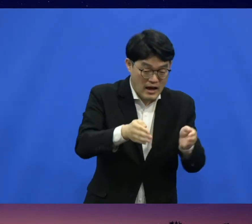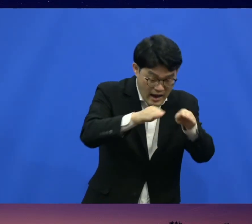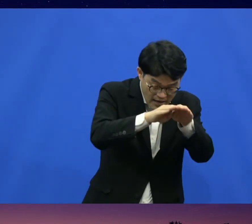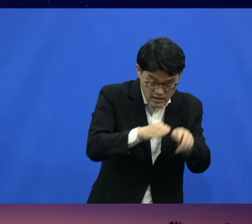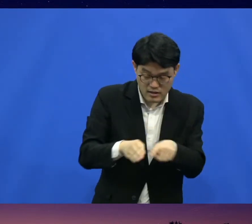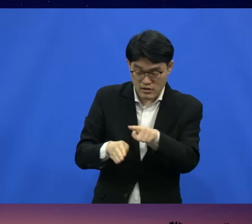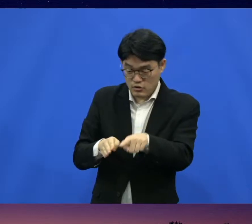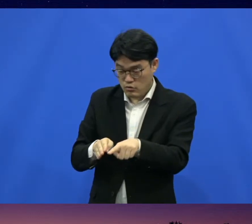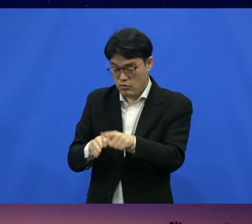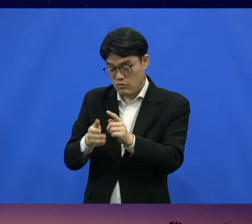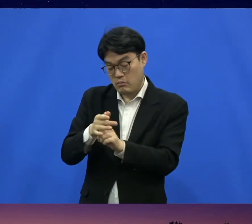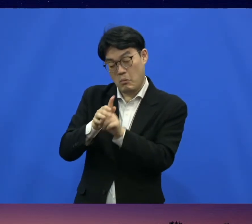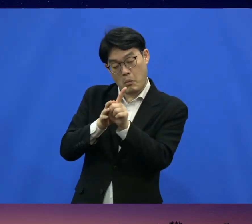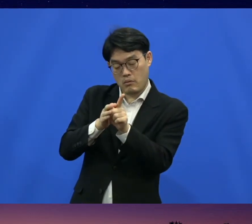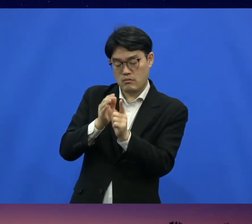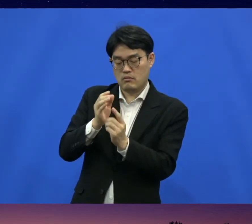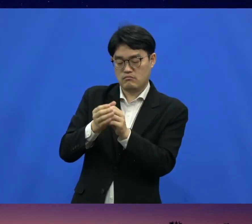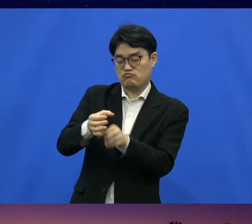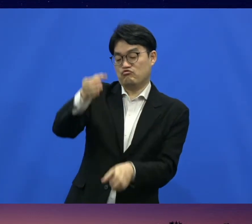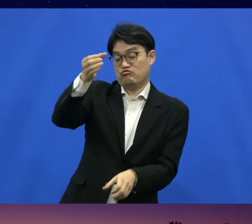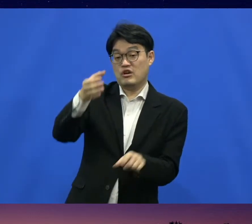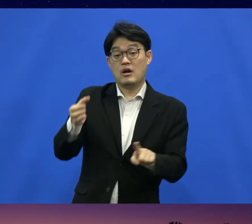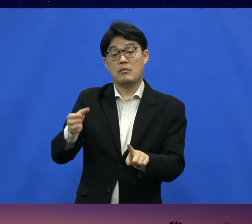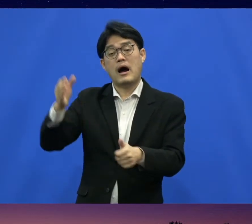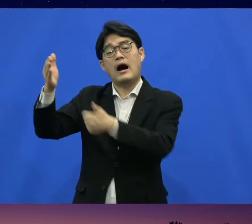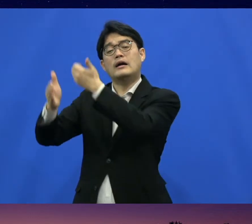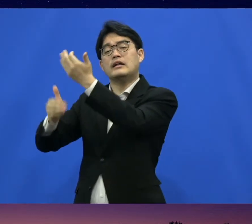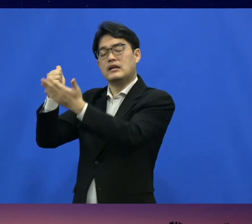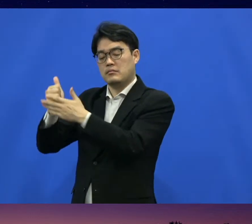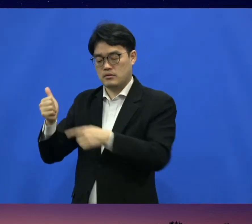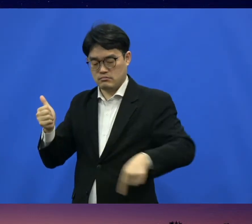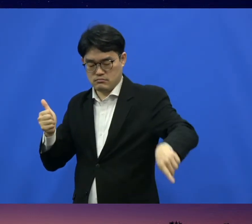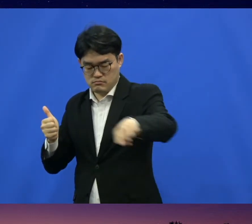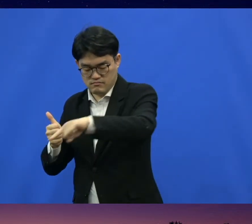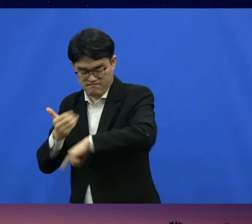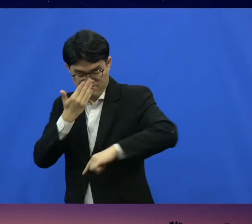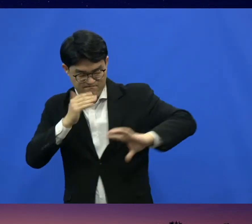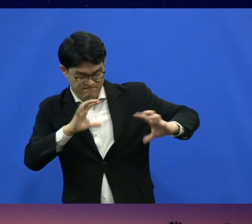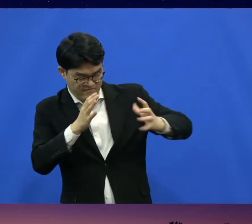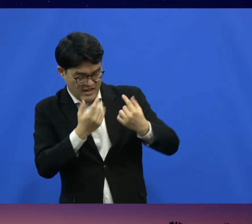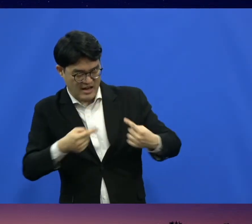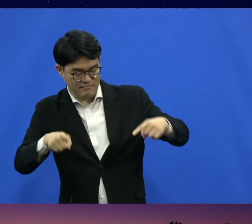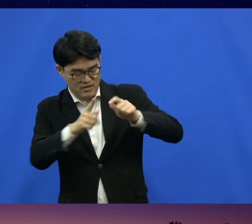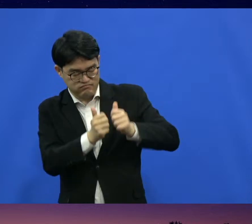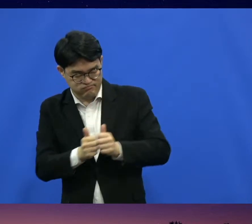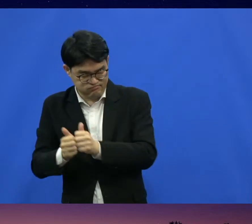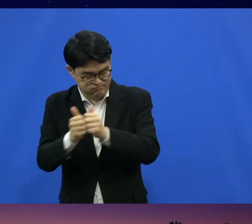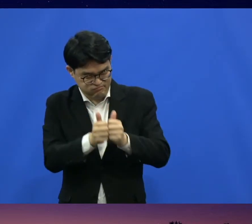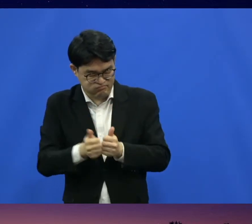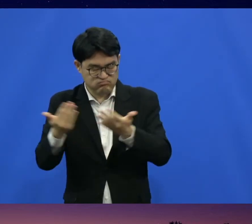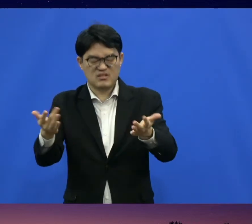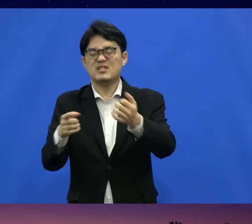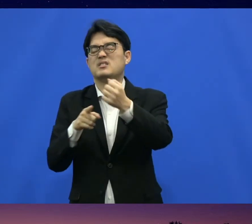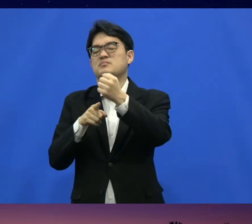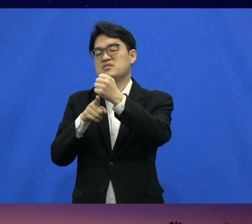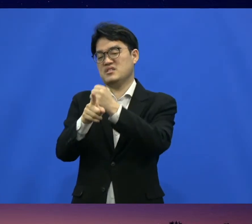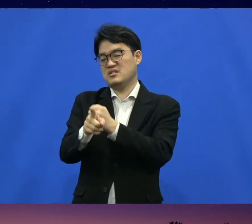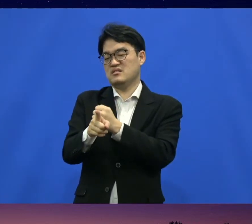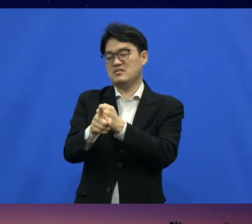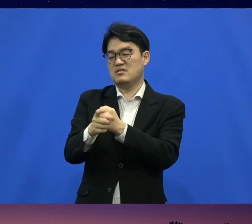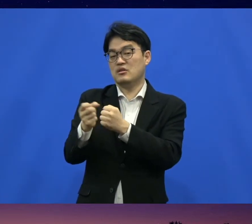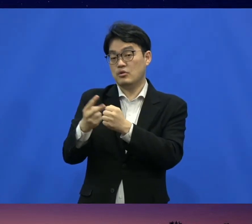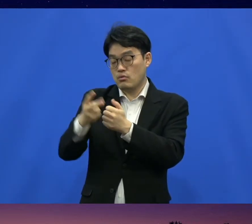그래서 이 법궤는 이스라엘의 공동체의 중심에 늘 있었습니다. 그리고 이 법궤는 여호와께서 이스라엘과 함께